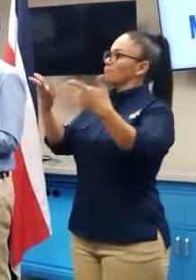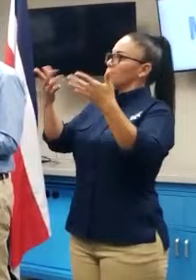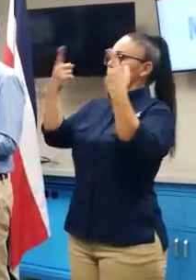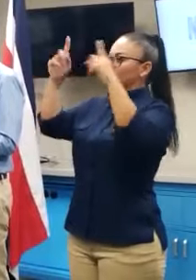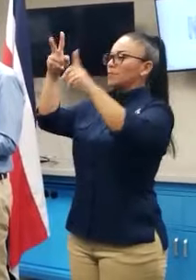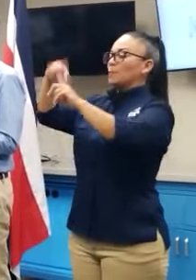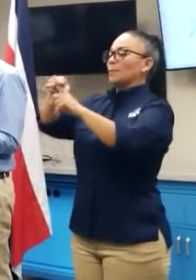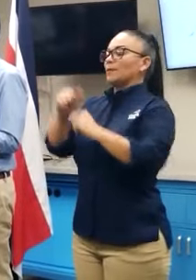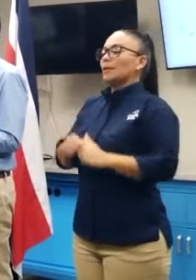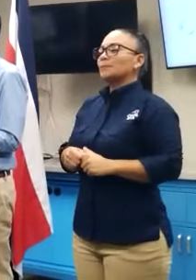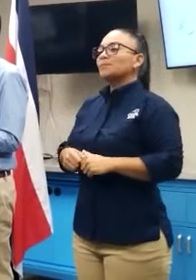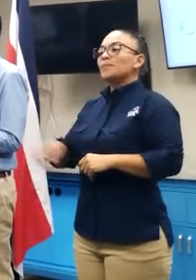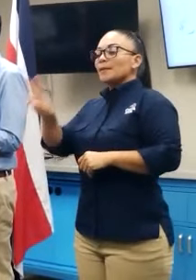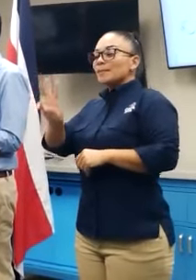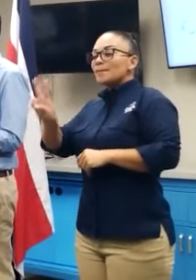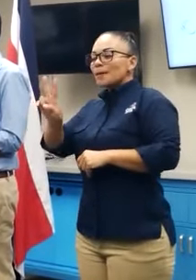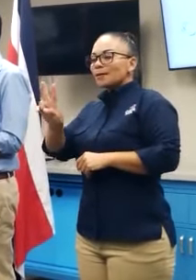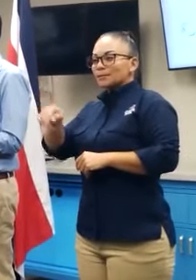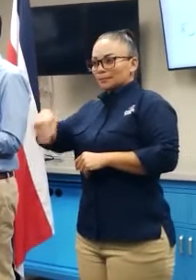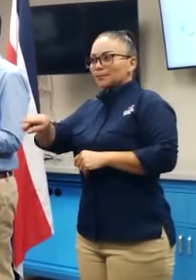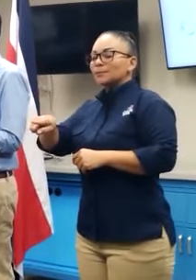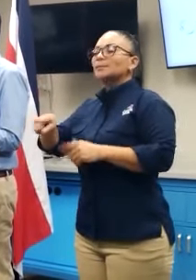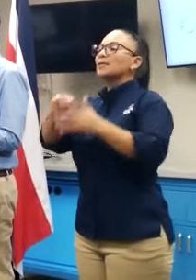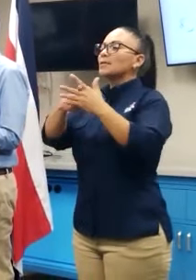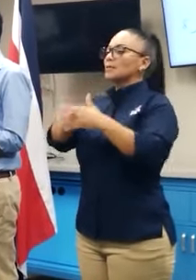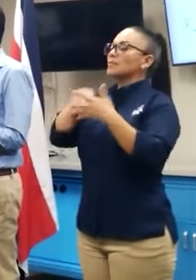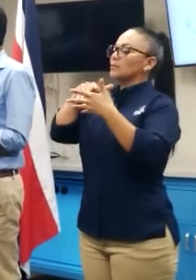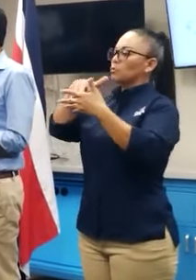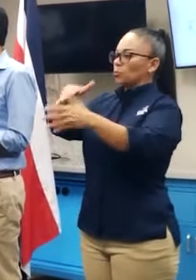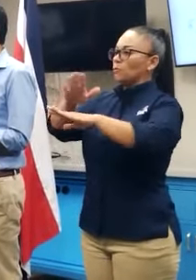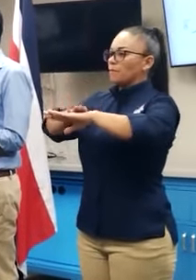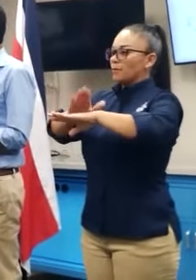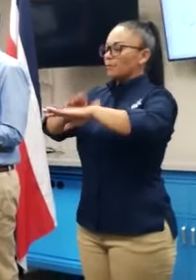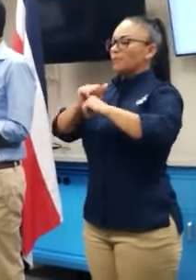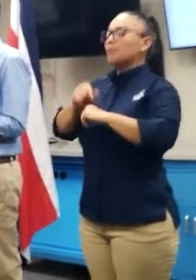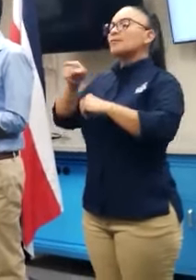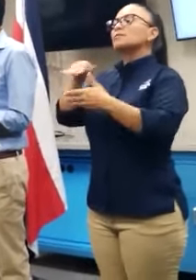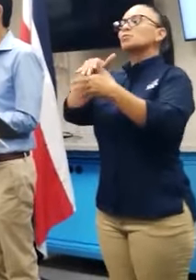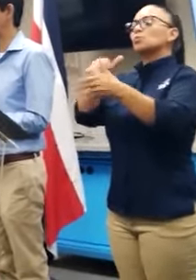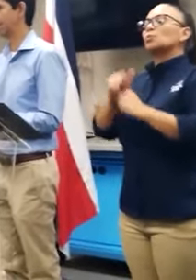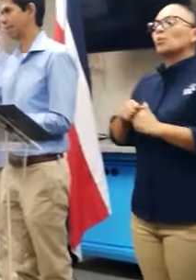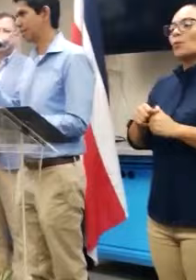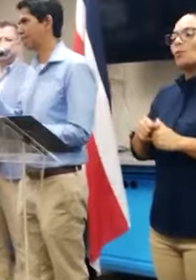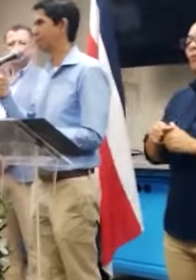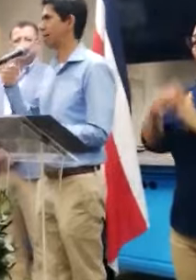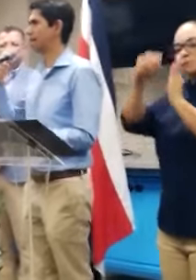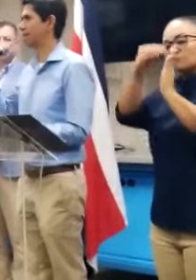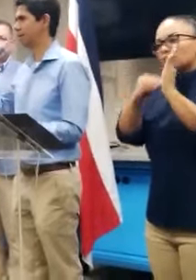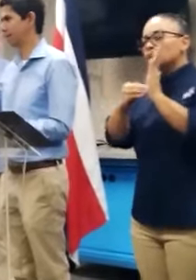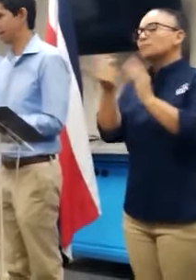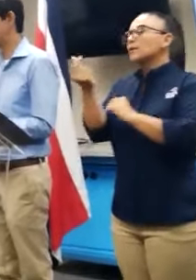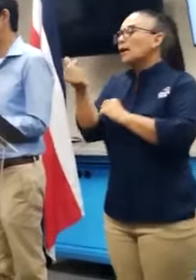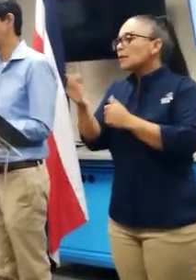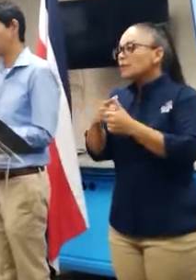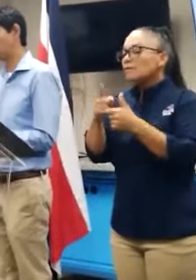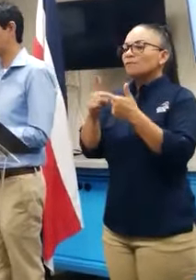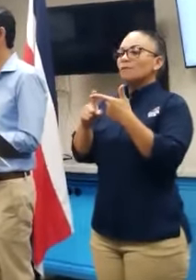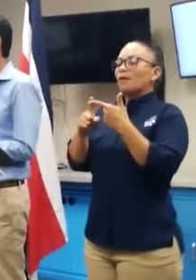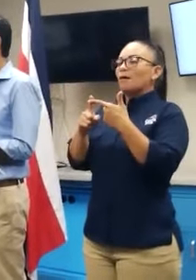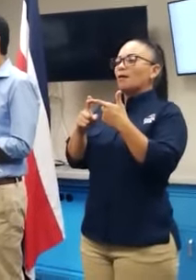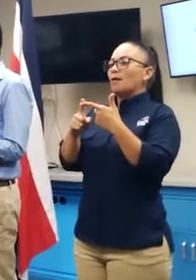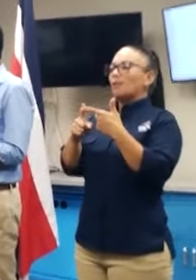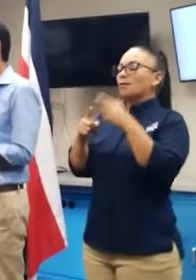éxito. El viernes inicia el estudio de factibilidad y ese estudio va a determinar tarifa, hay